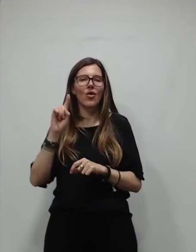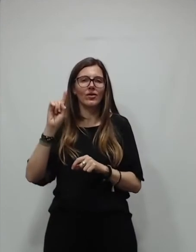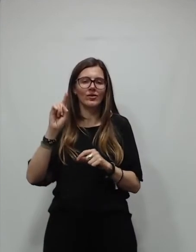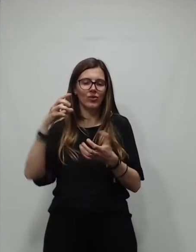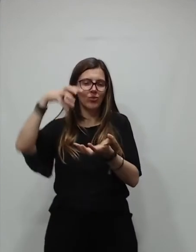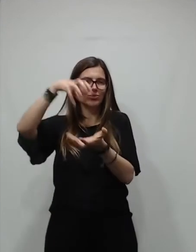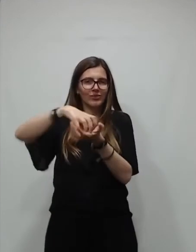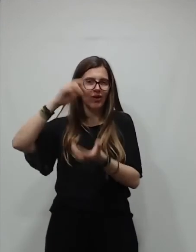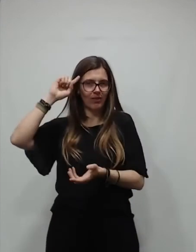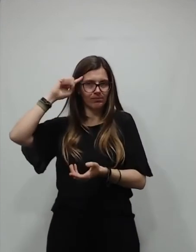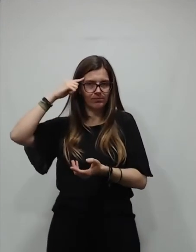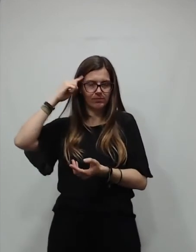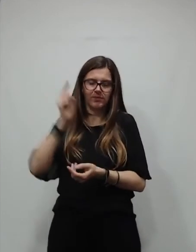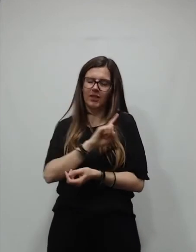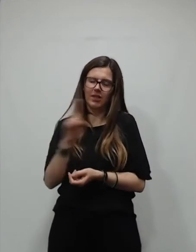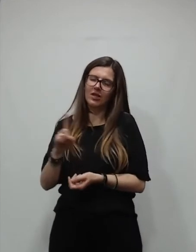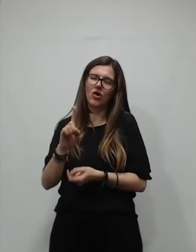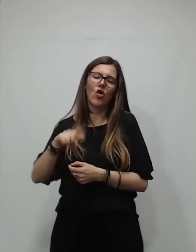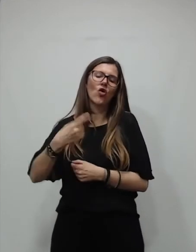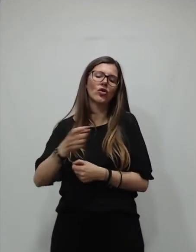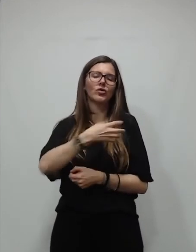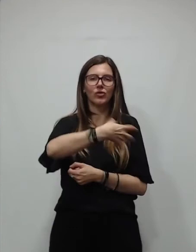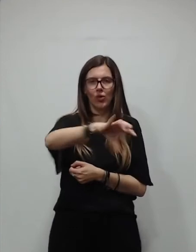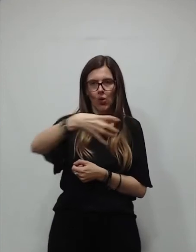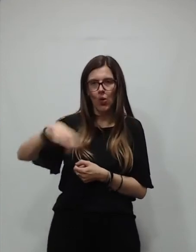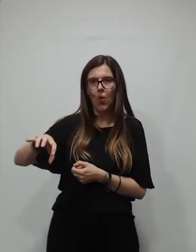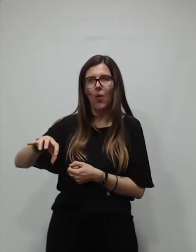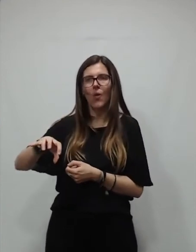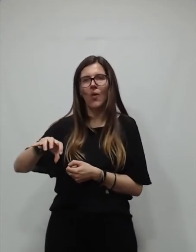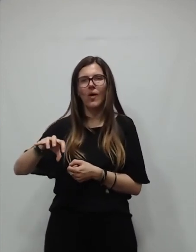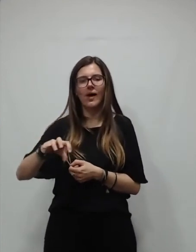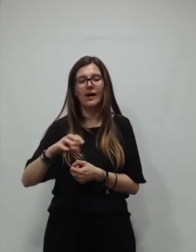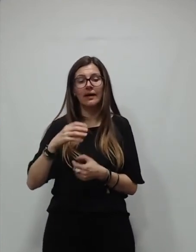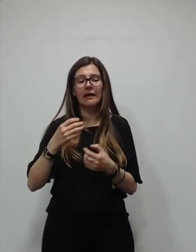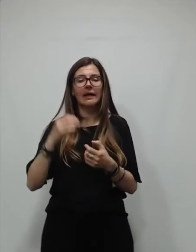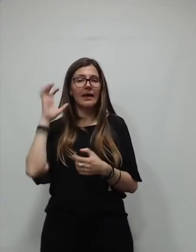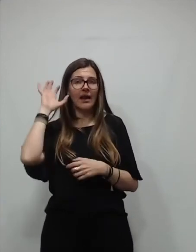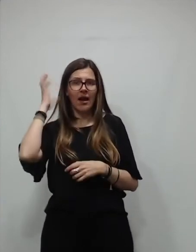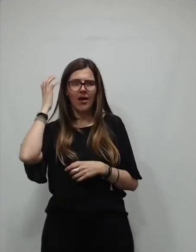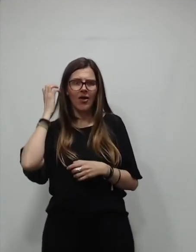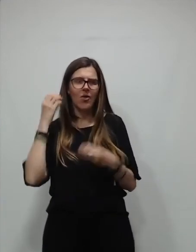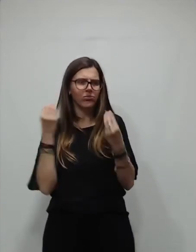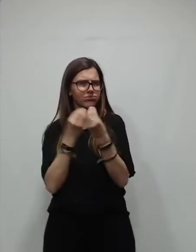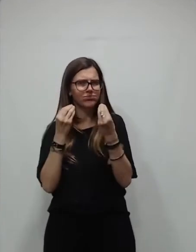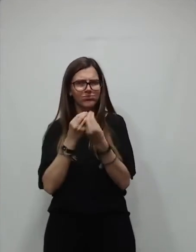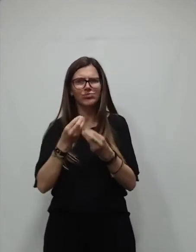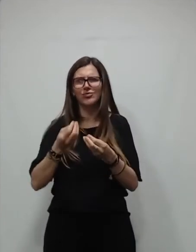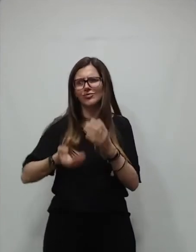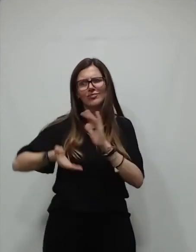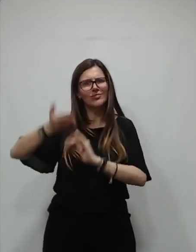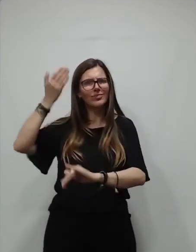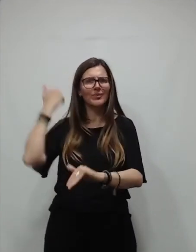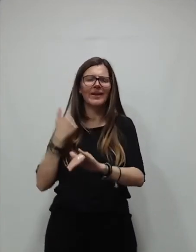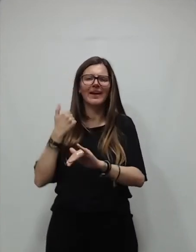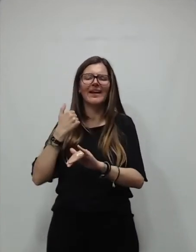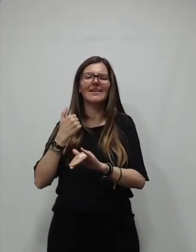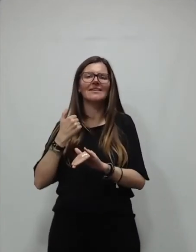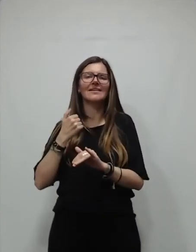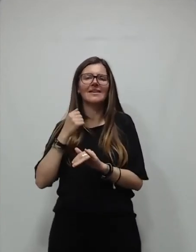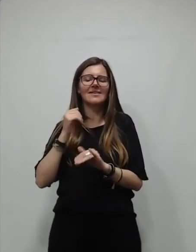sus 24 años de vida ha logrado sostener la radio comunitaria, un boletín digital de carácter semanal,